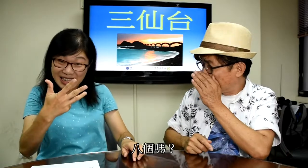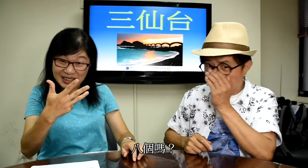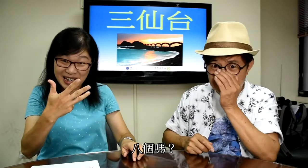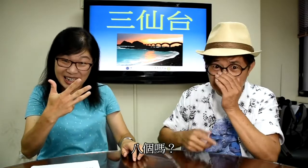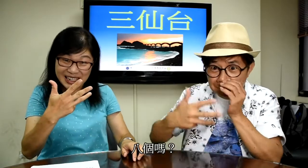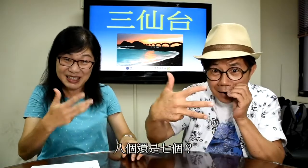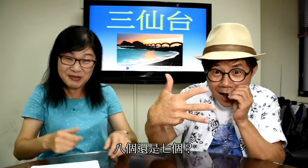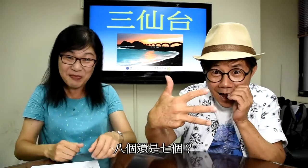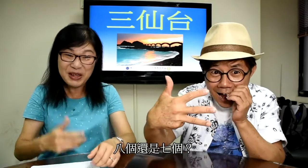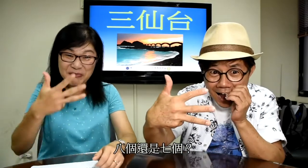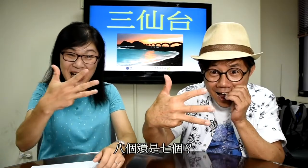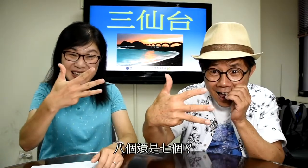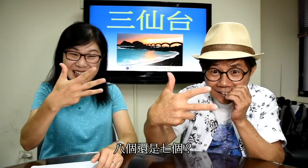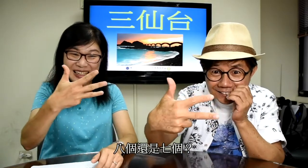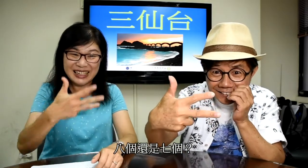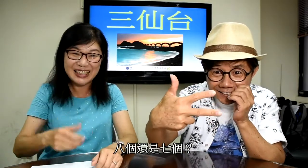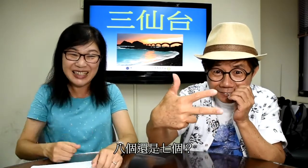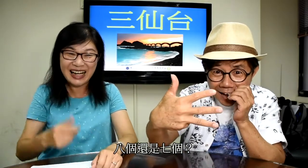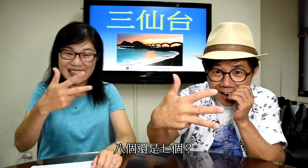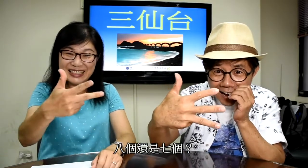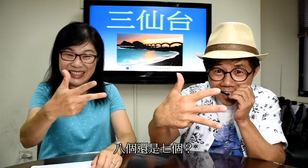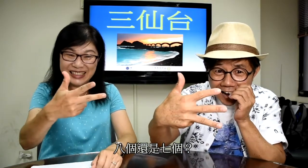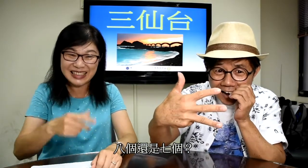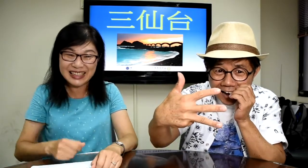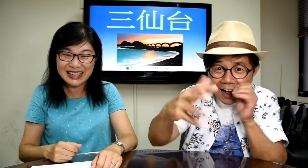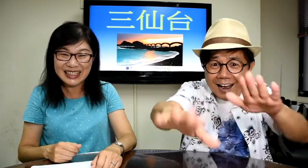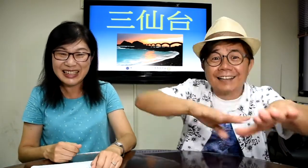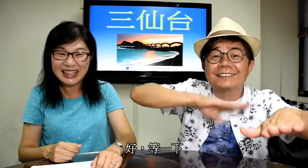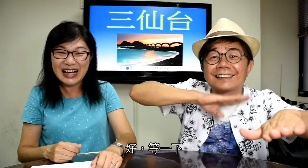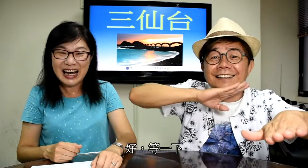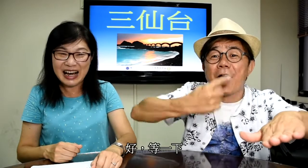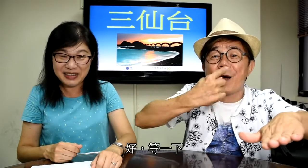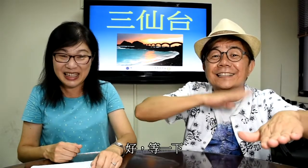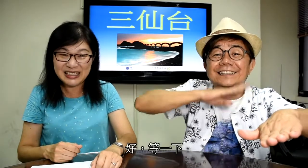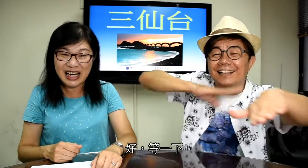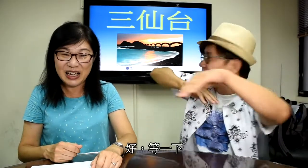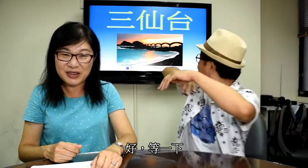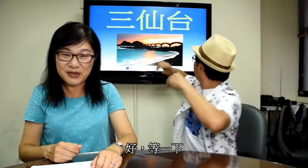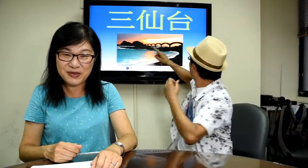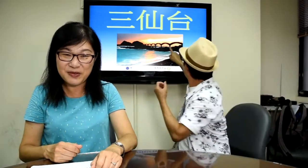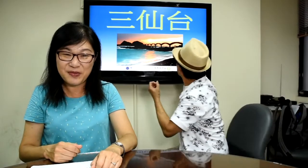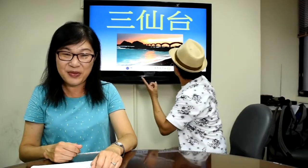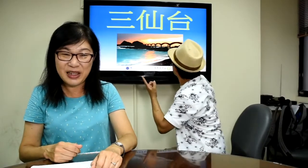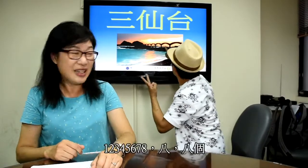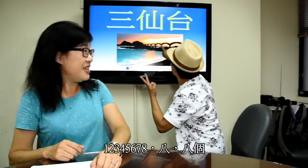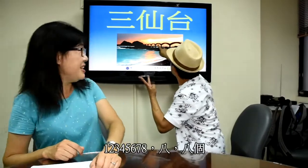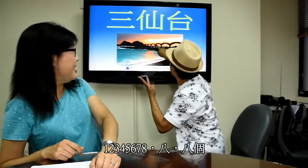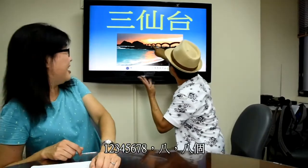吗？八个还是七个？好，等一下，一二